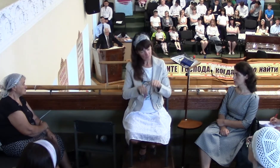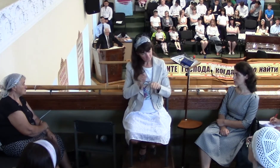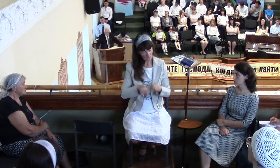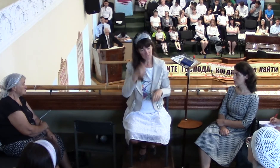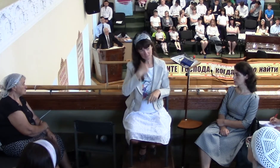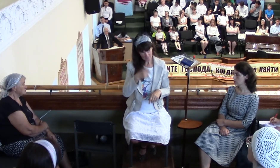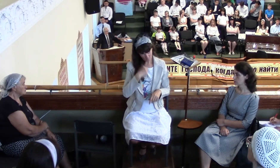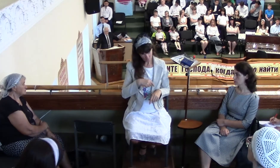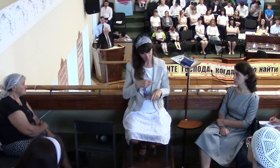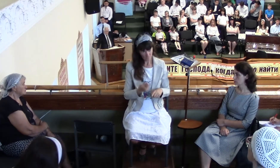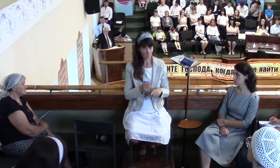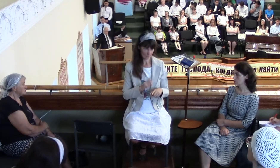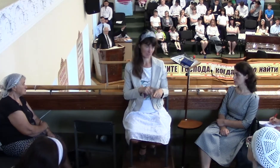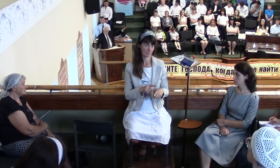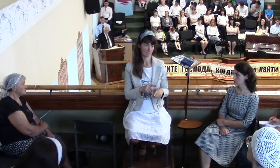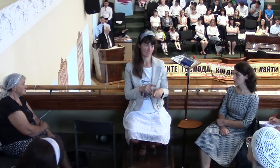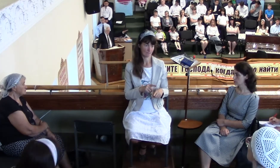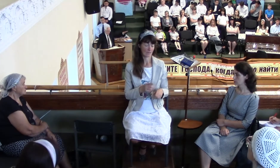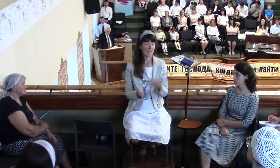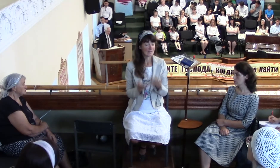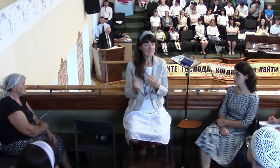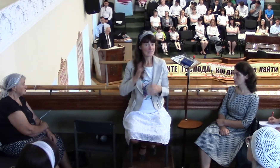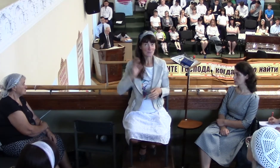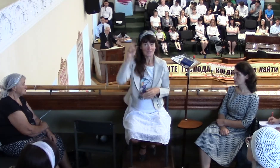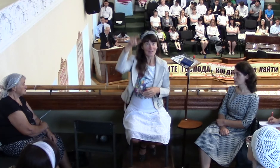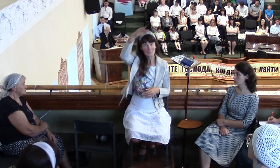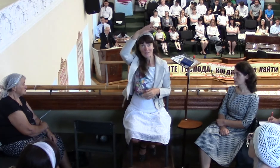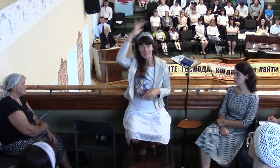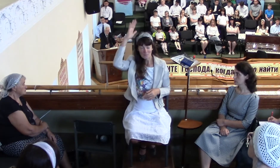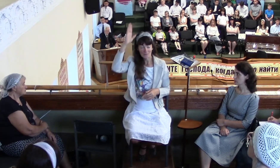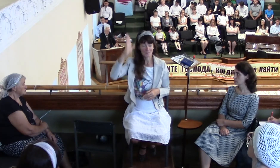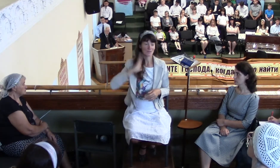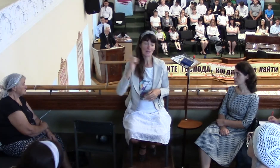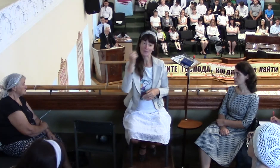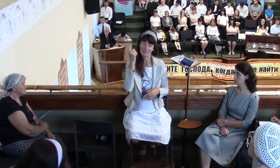были на небе, там одна была бы сфера. Но мы на земле.